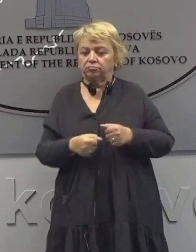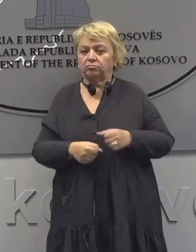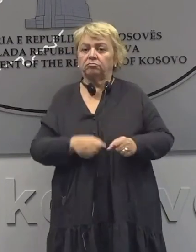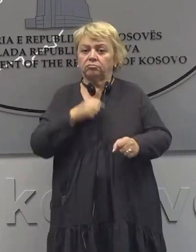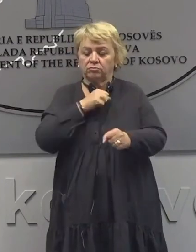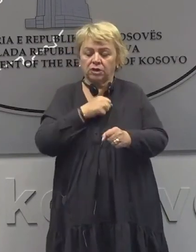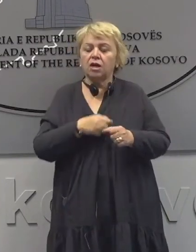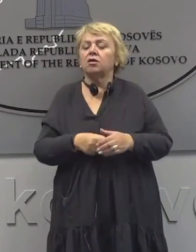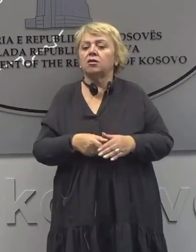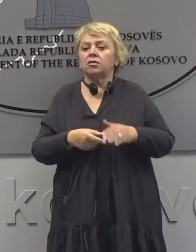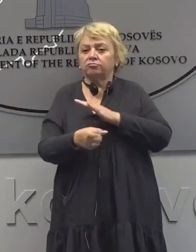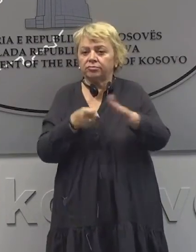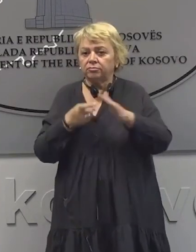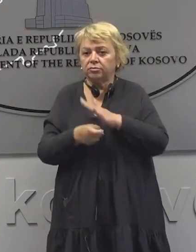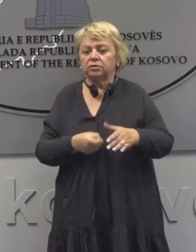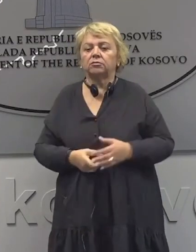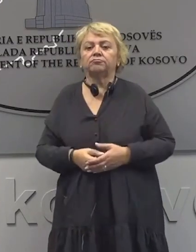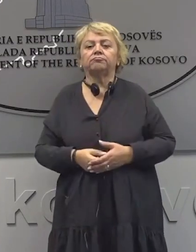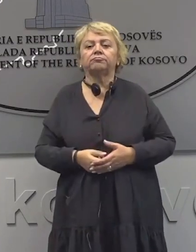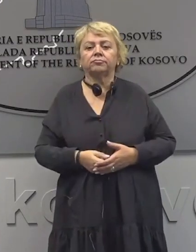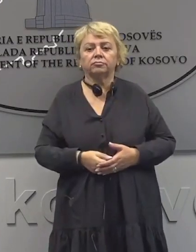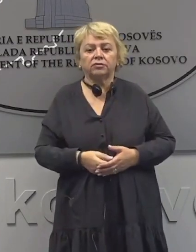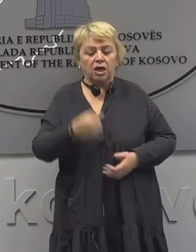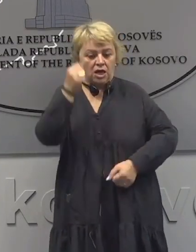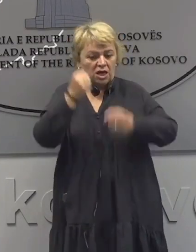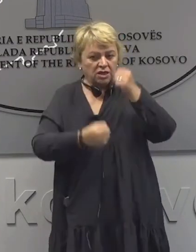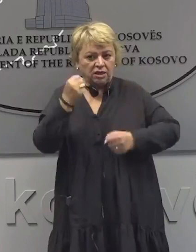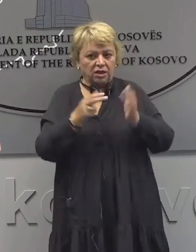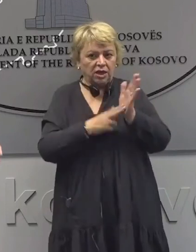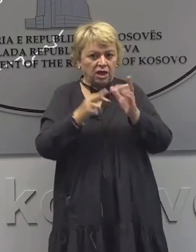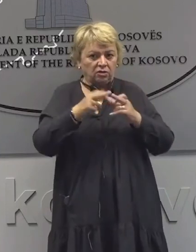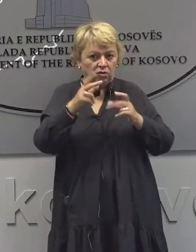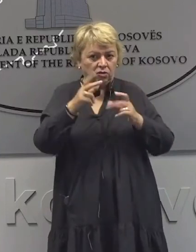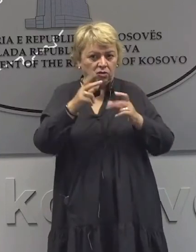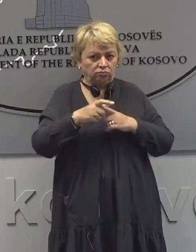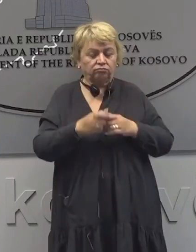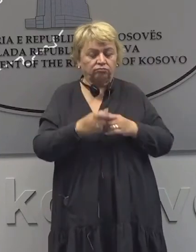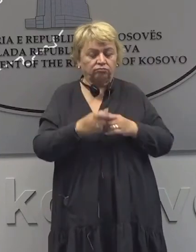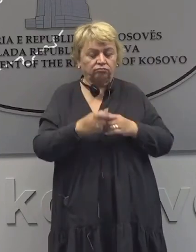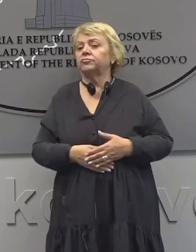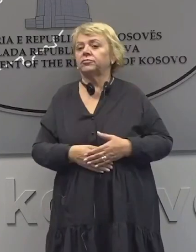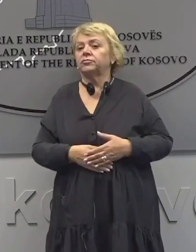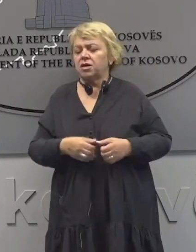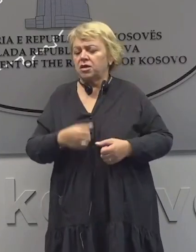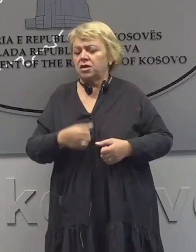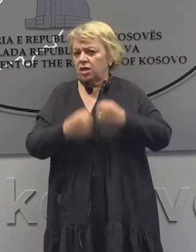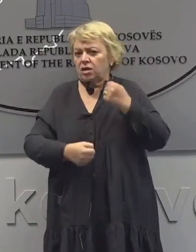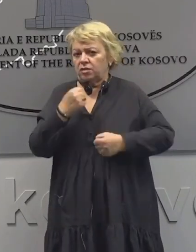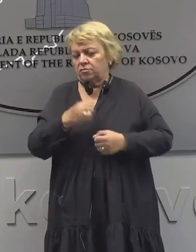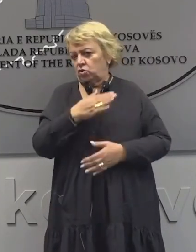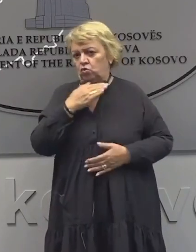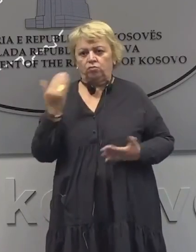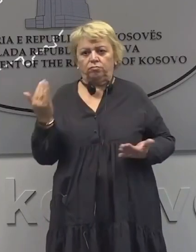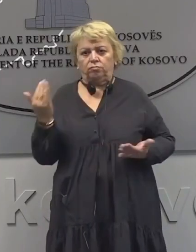gjenocidi për të ndalur të cilin ka intervenuar NATO-ja dhe kemi pa numër krimet pa